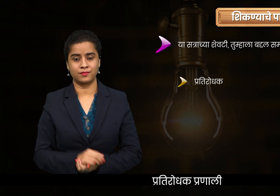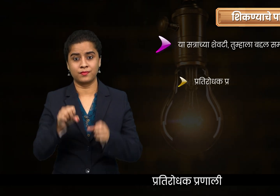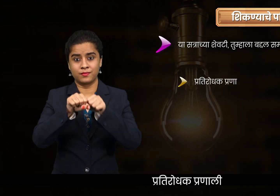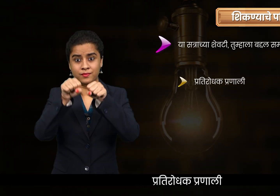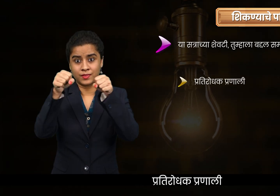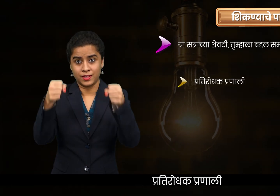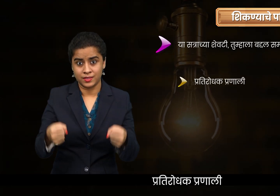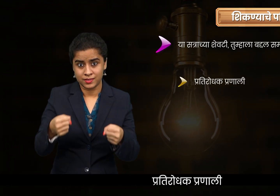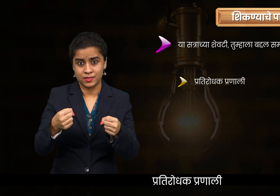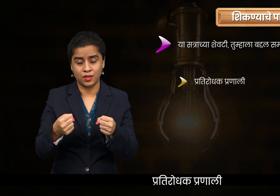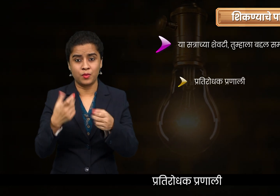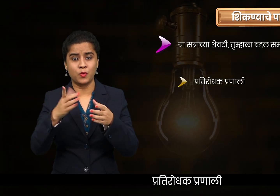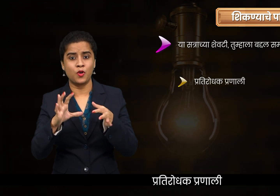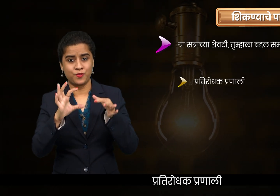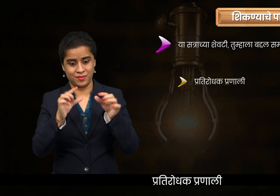प्रतिरोधक प्रणाली,